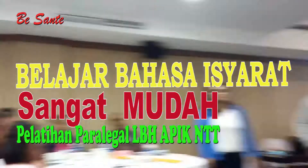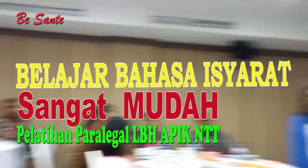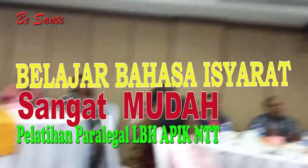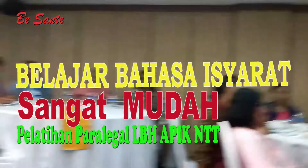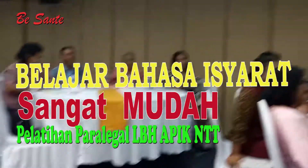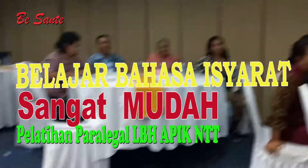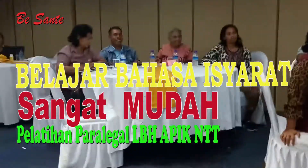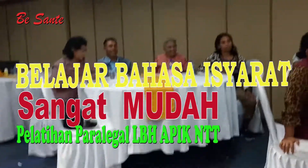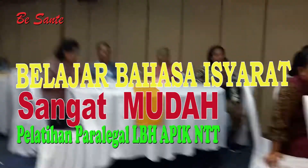Okay.